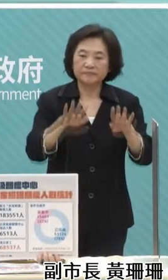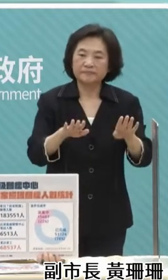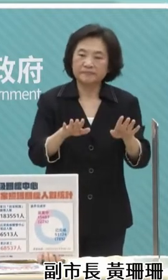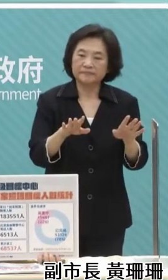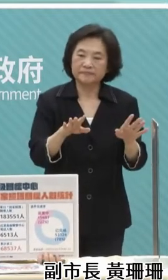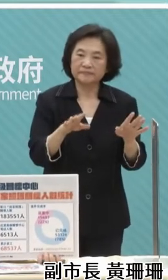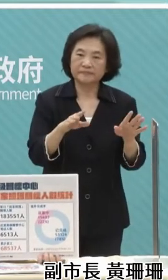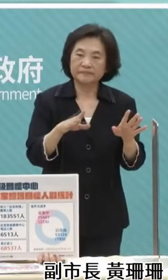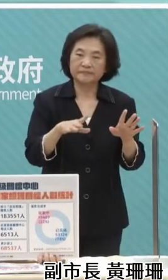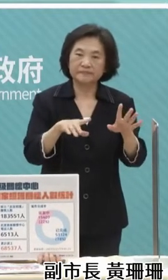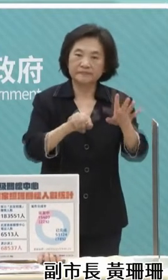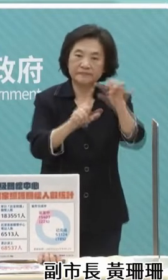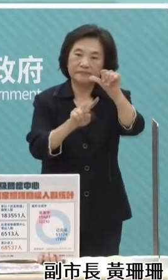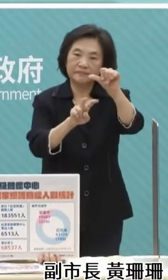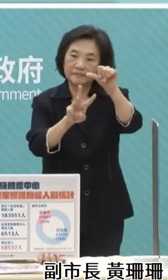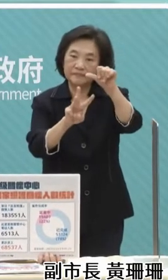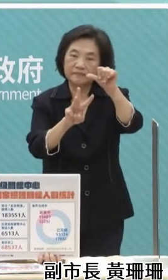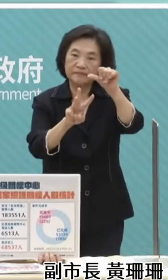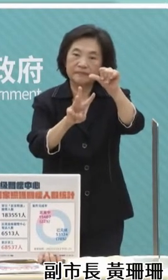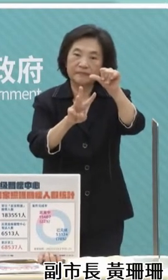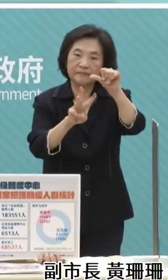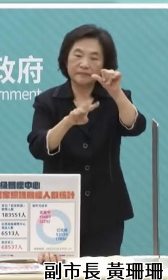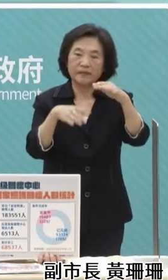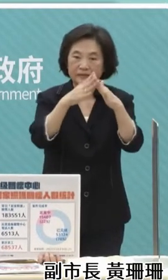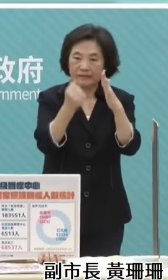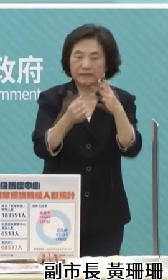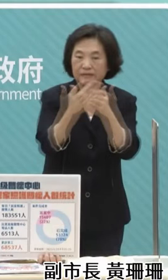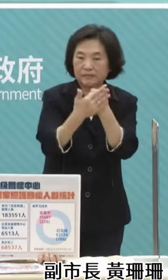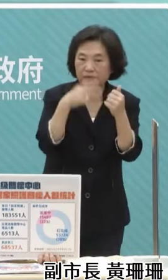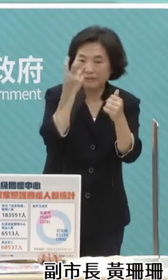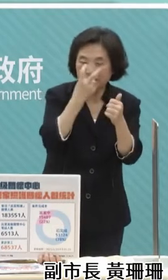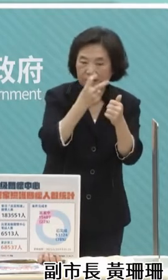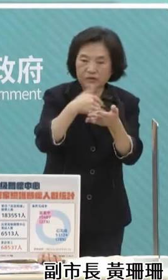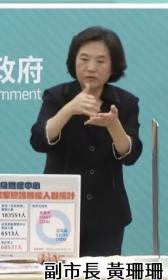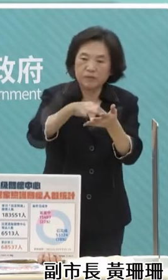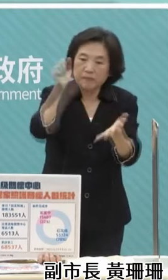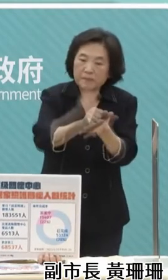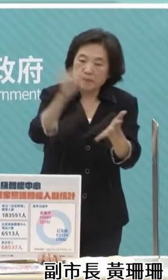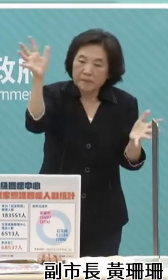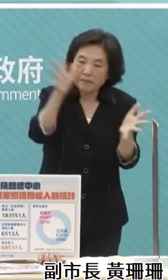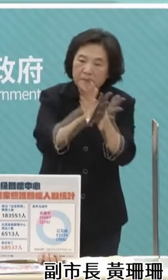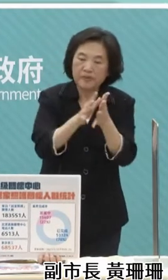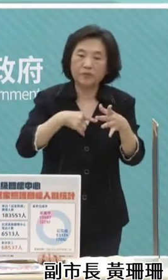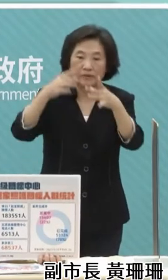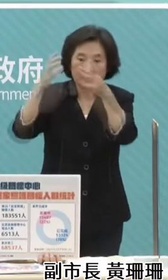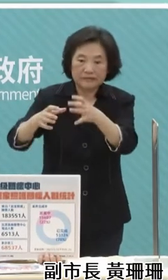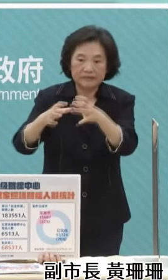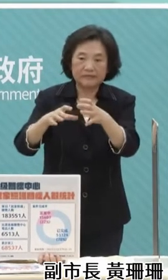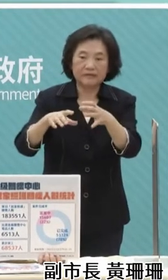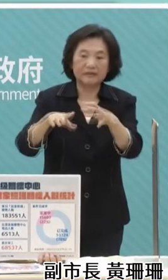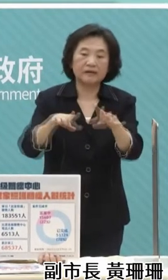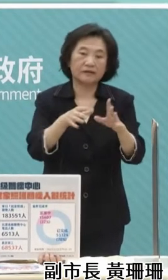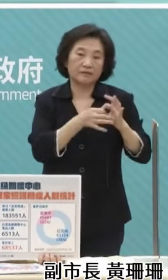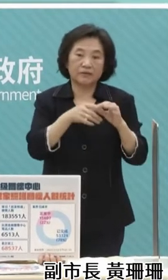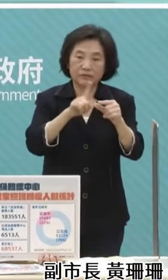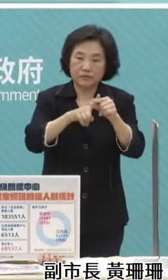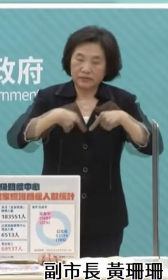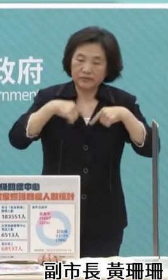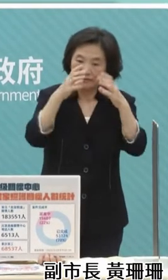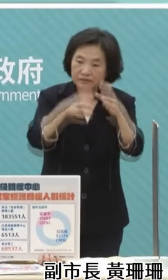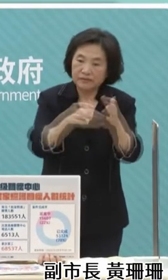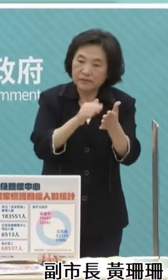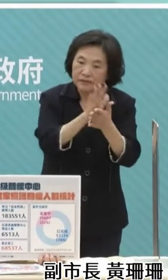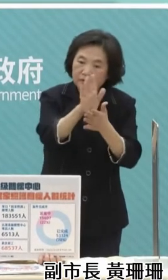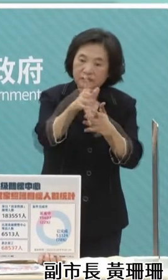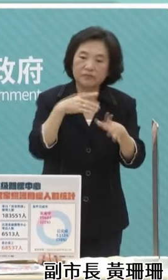们在到5月23号我们居家照护的关怀人数的统计，从我们成立区级关怀中心之后到现在，